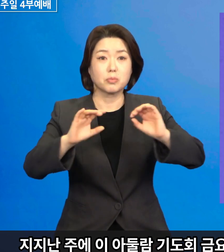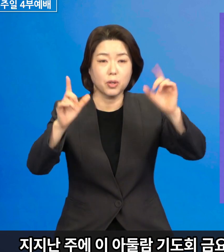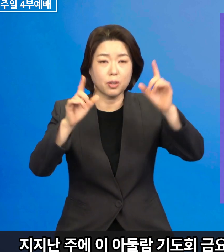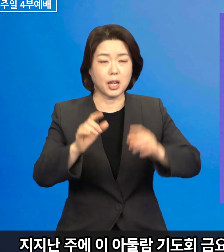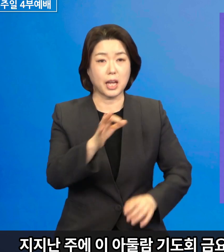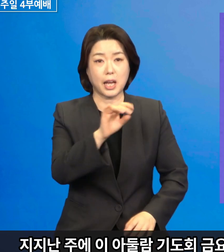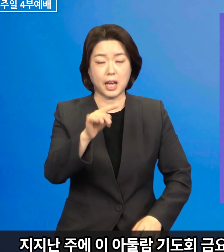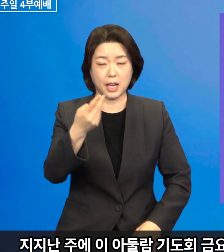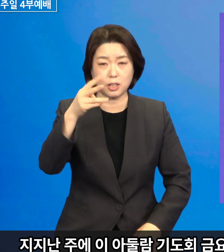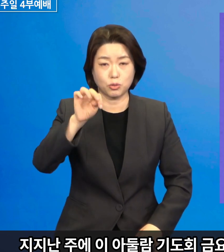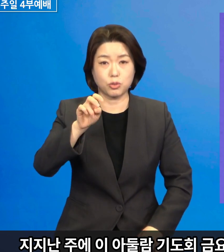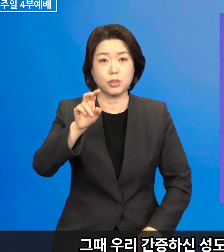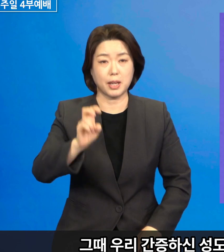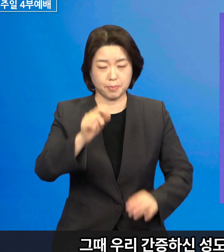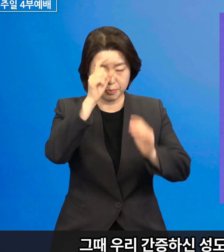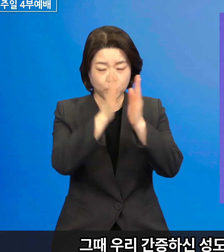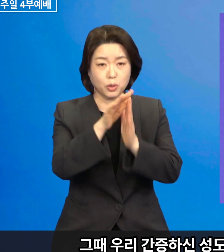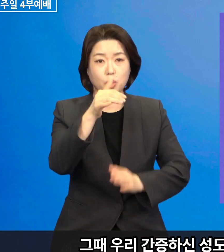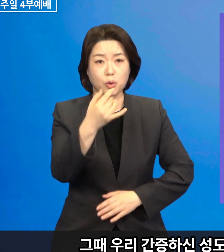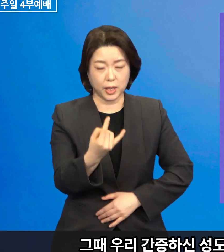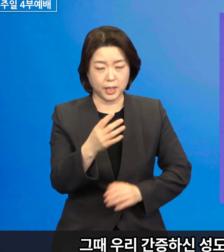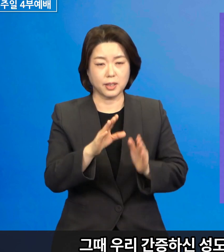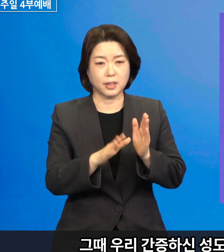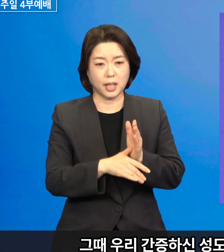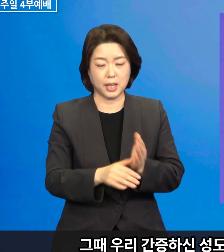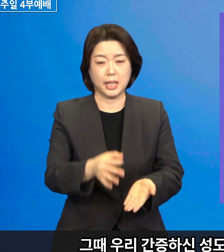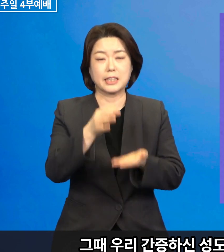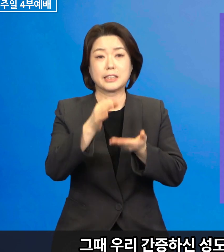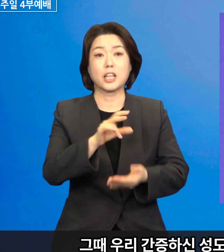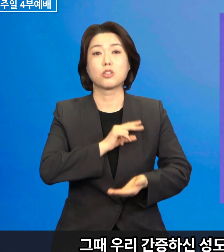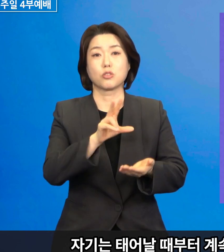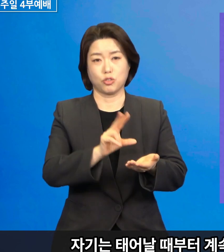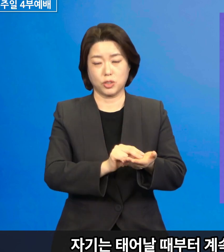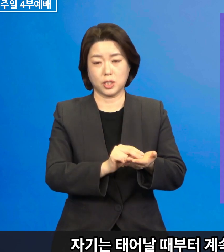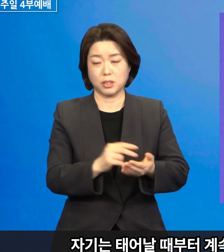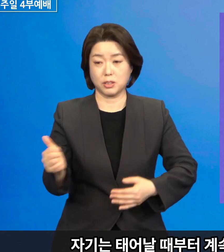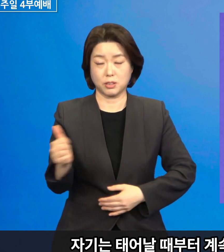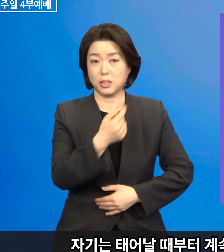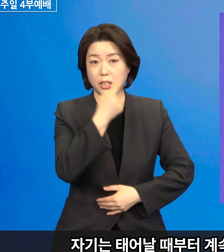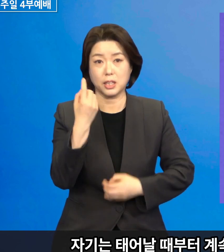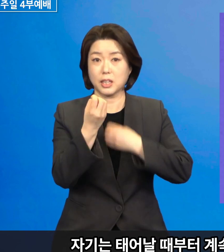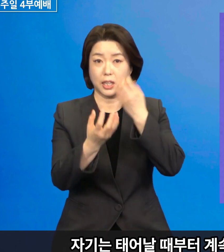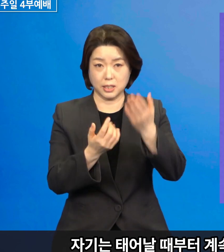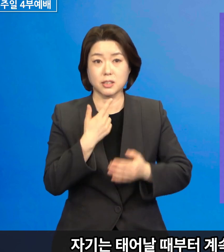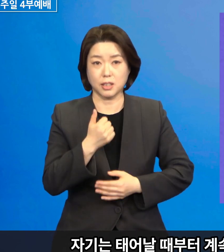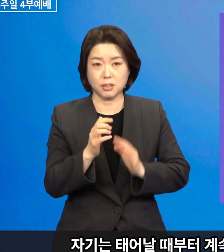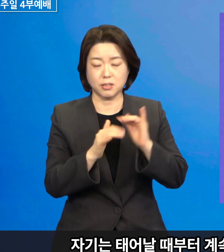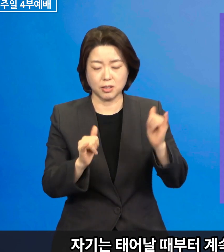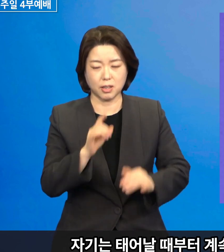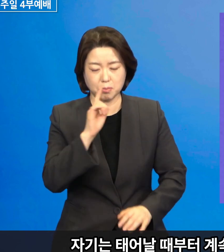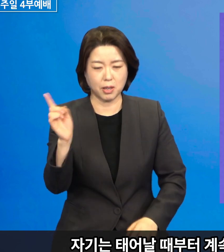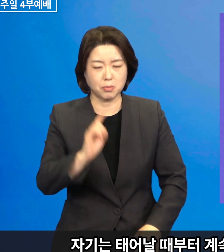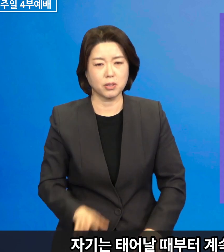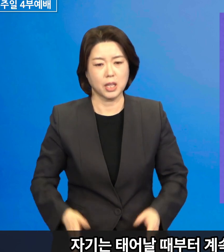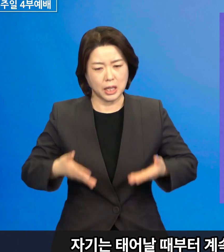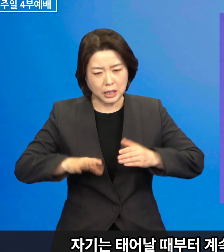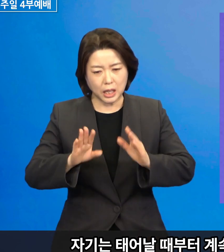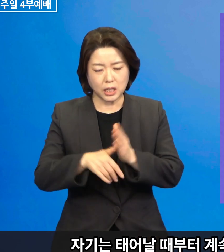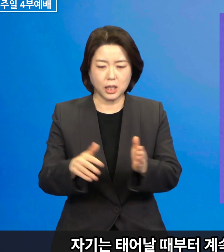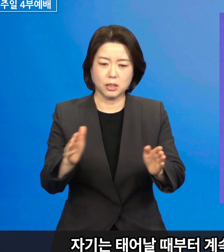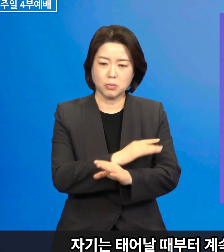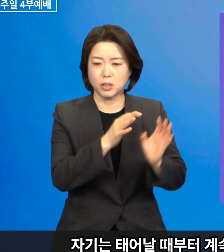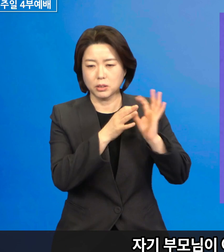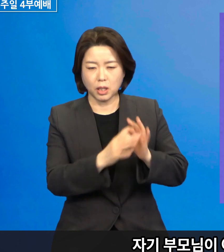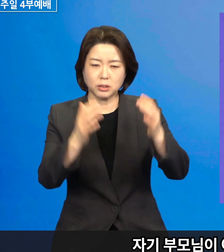재정 주제로 모였는데 그때 우리 간증하신 성도님이 그런 얘기를 하셨어요. 자기는 태어날 때부터 계속 줄곧 고난의